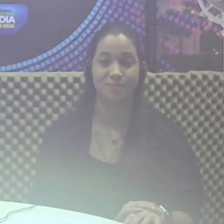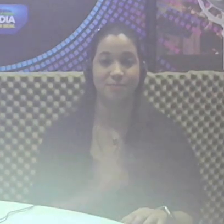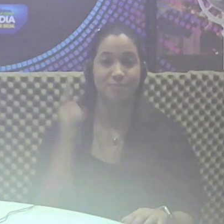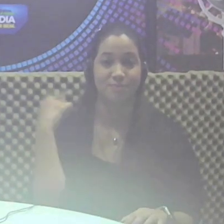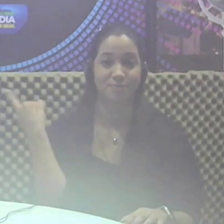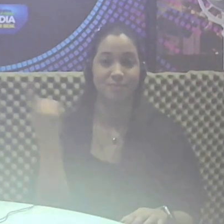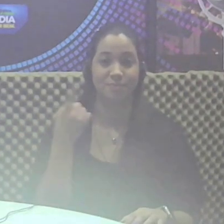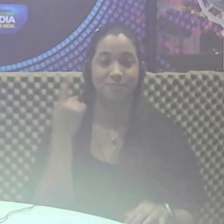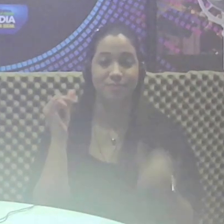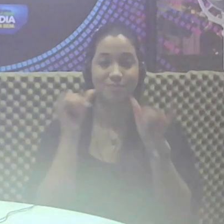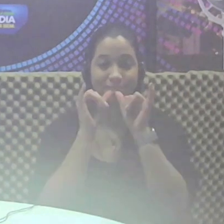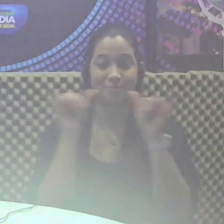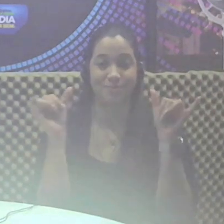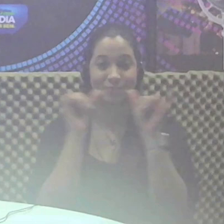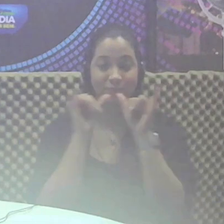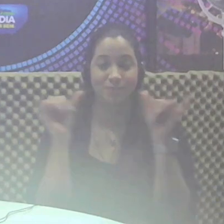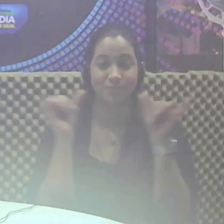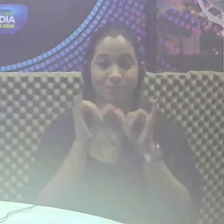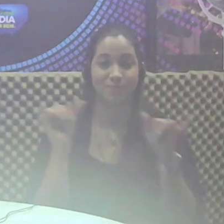Giro de